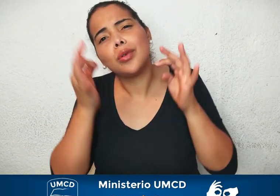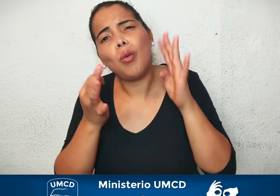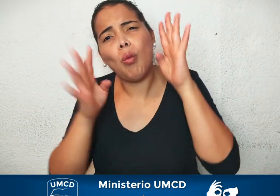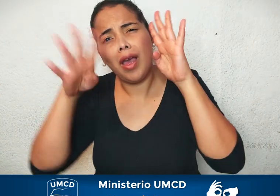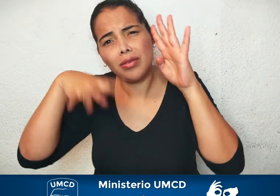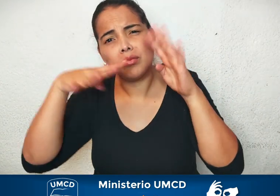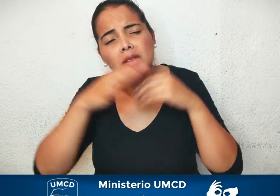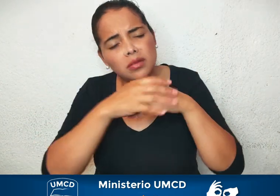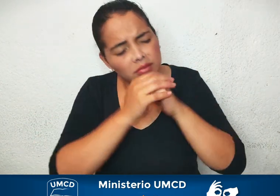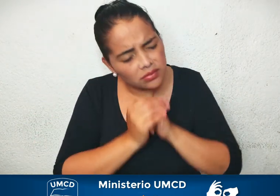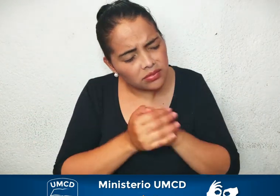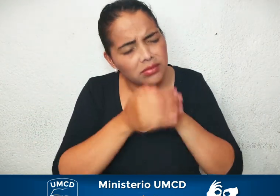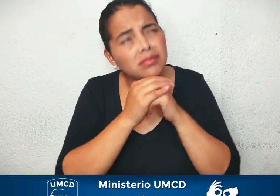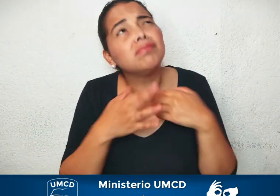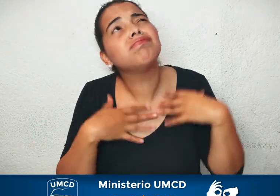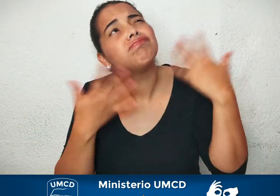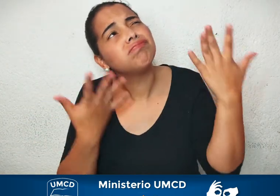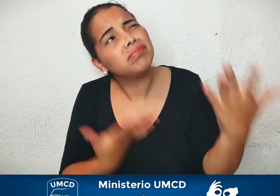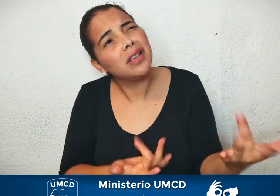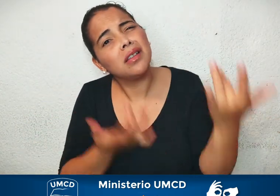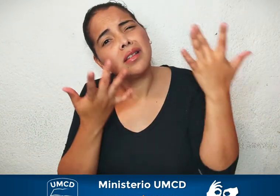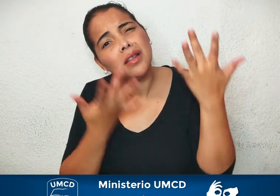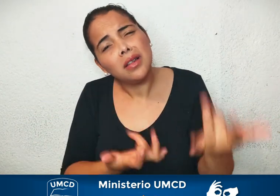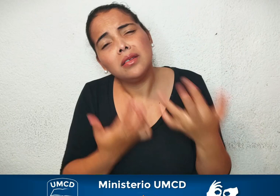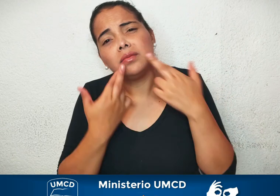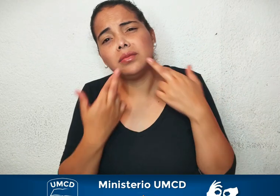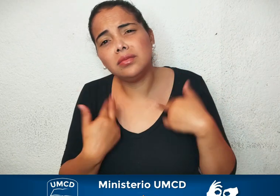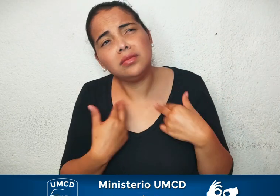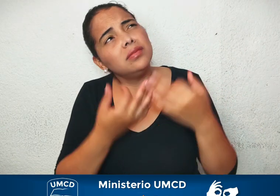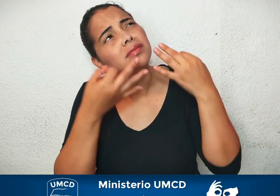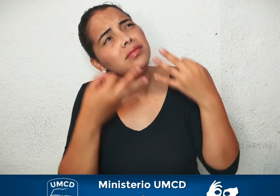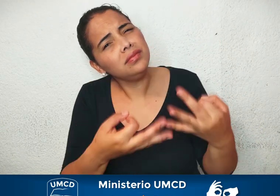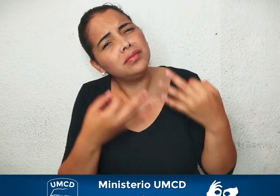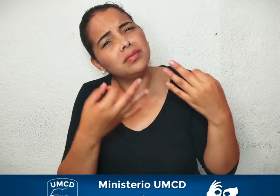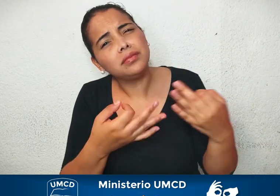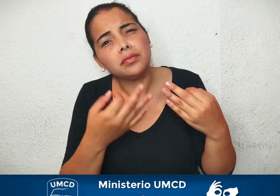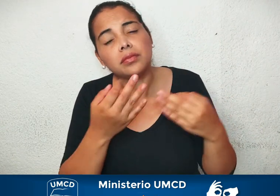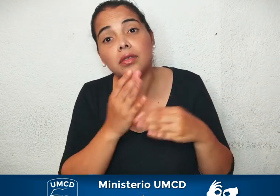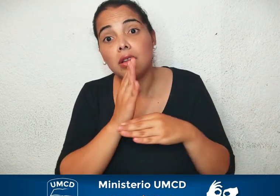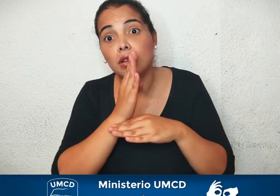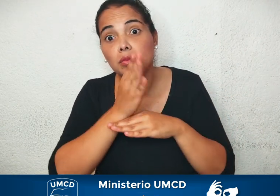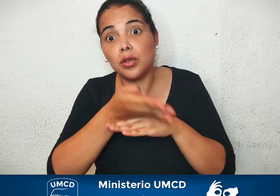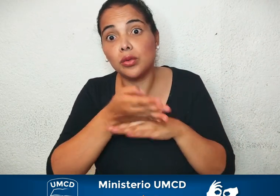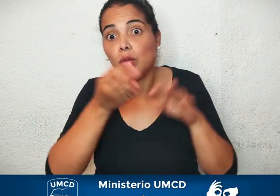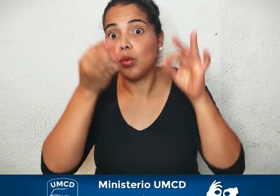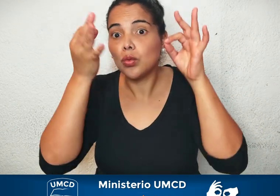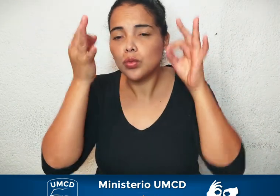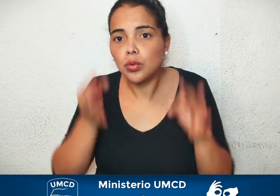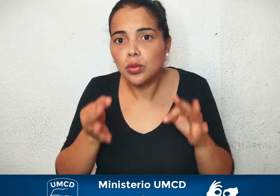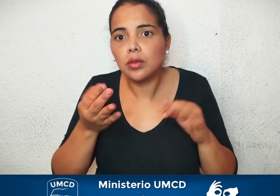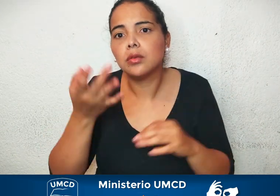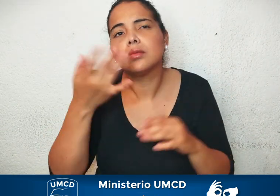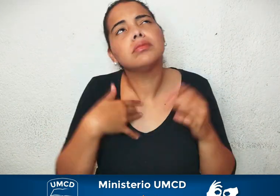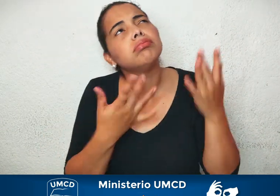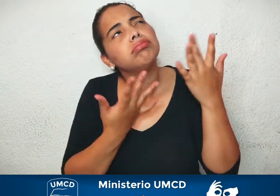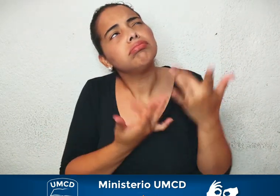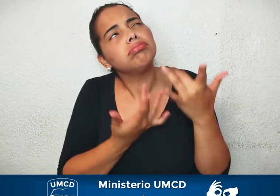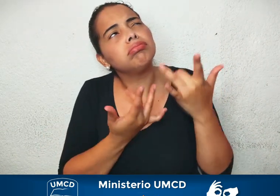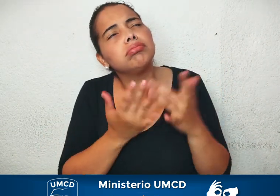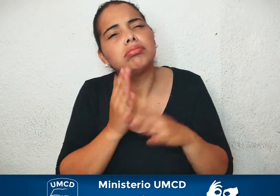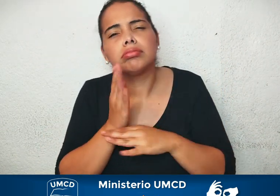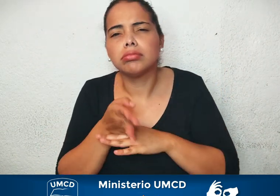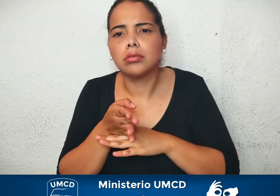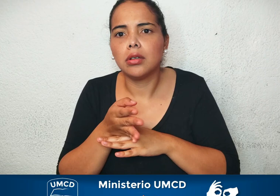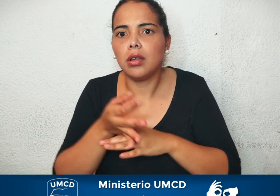estado orando por 4 meses, había estado esperando la respuesta de Dios y sucedió cuando Dios